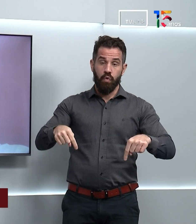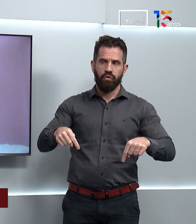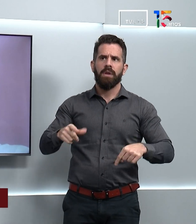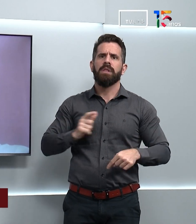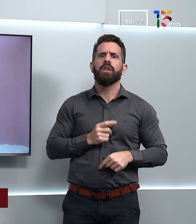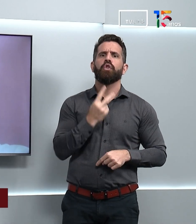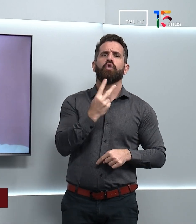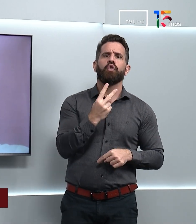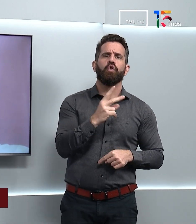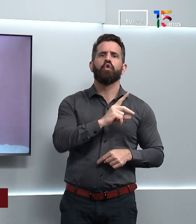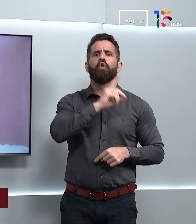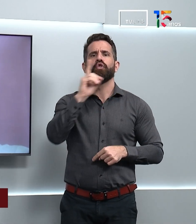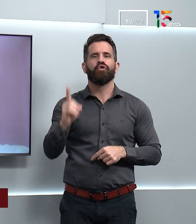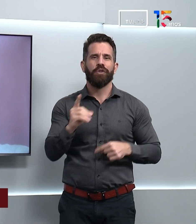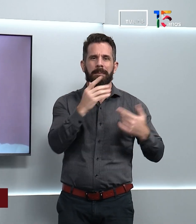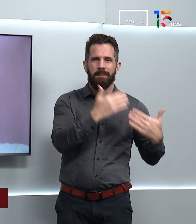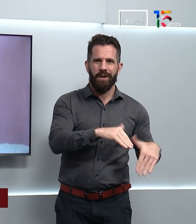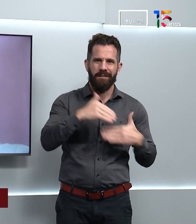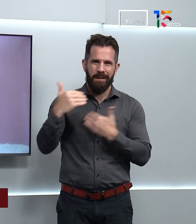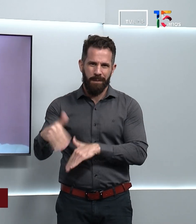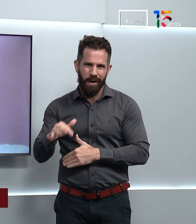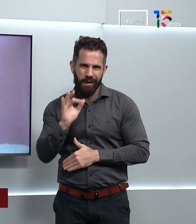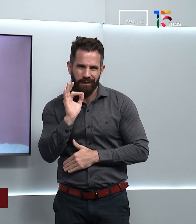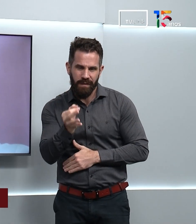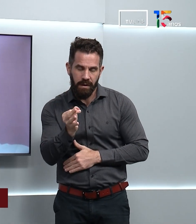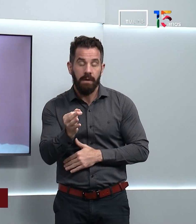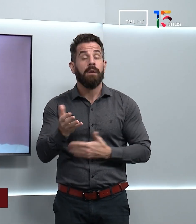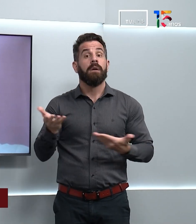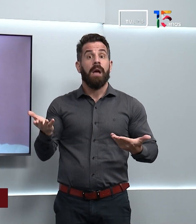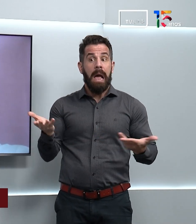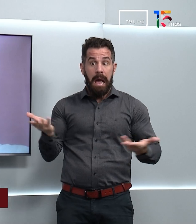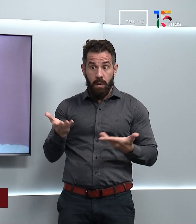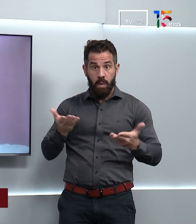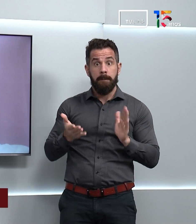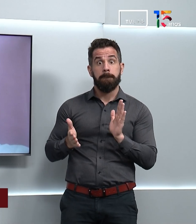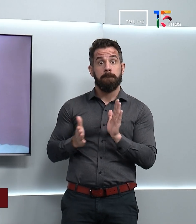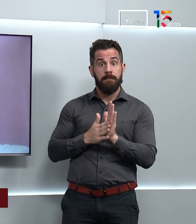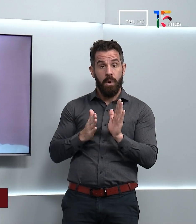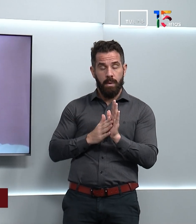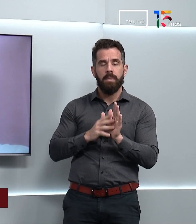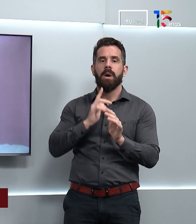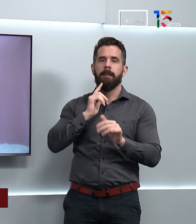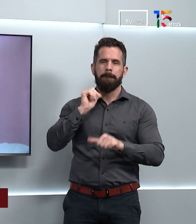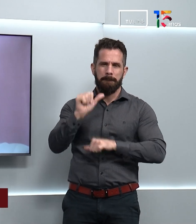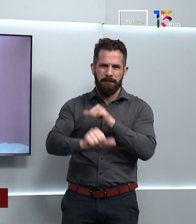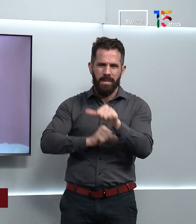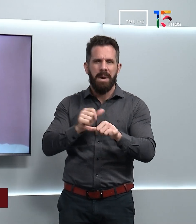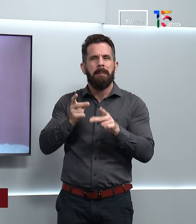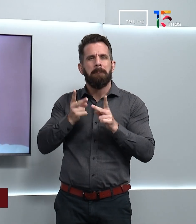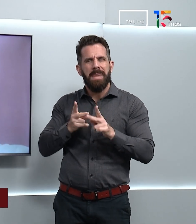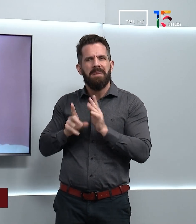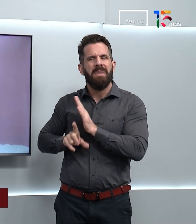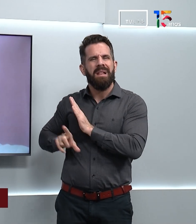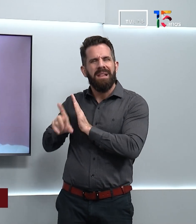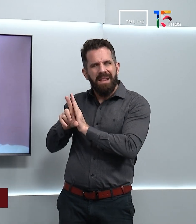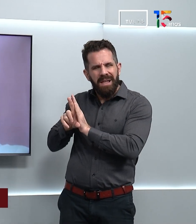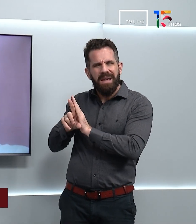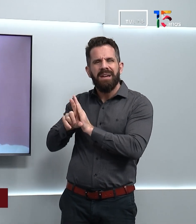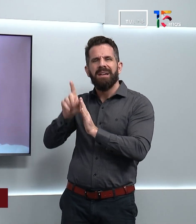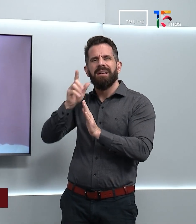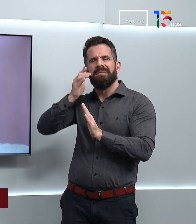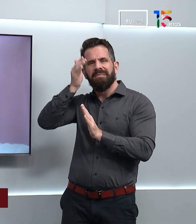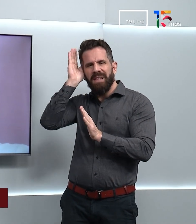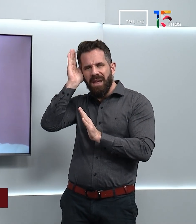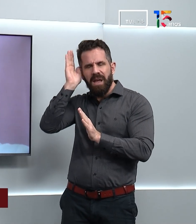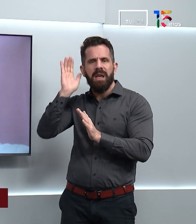de formação geral básica. Então, com essa nova mudança proposta lá pela lei do Temer e que deu continuidade ao governo